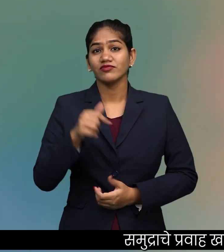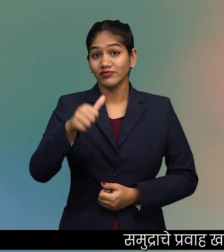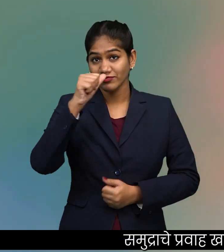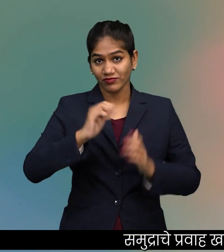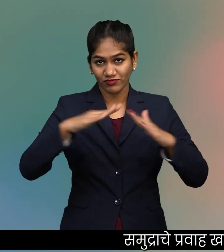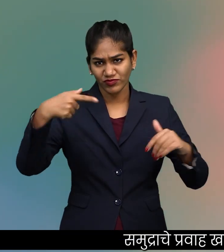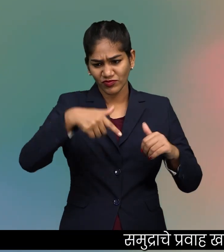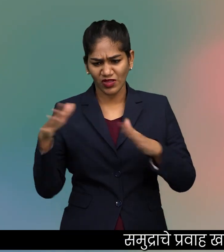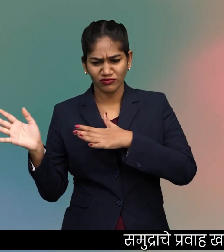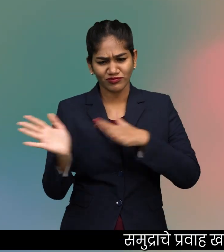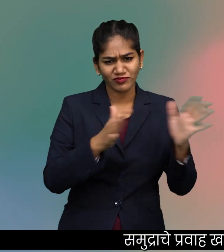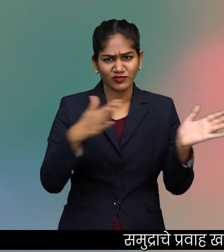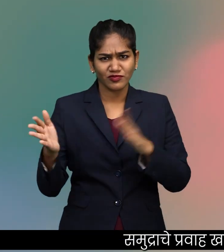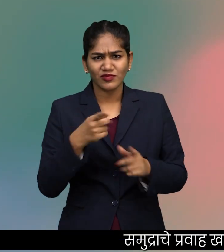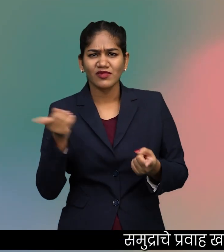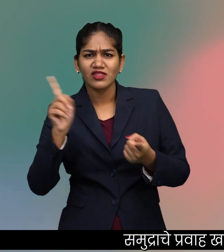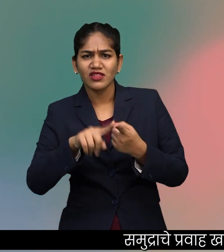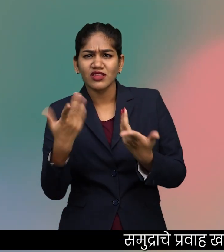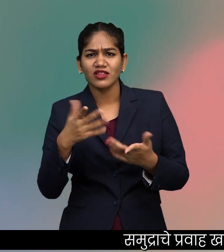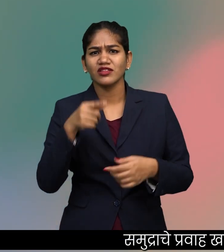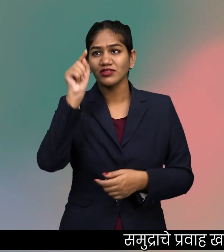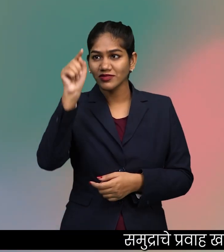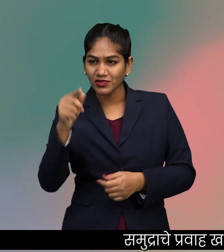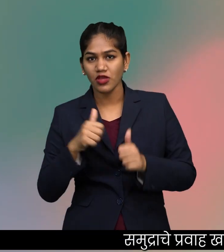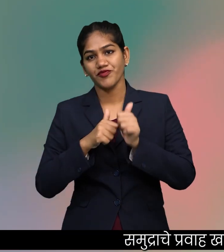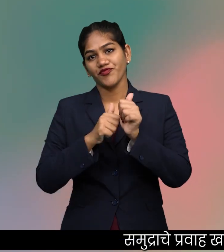समुद्राचे प्रवाह खालील घटकांमुळे उद्भवतात.